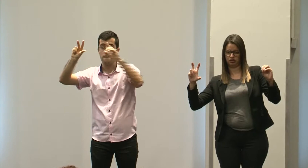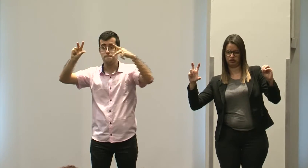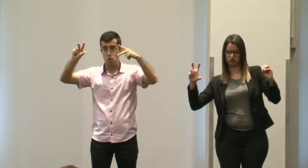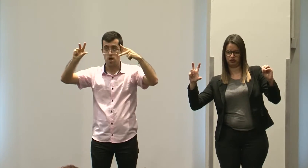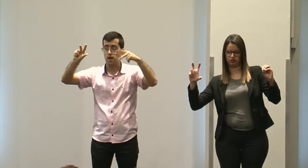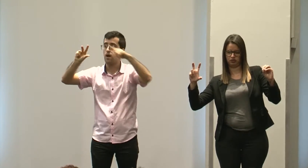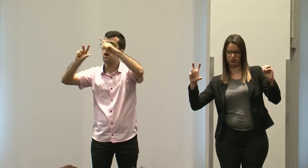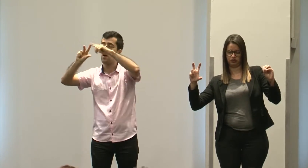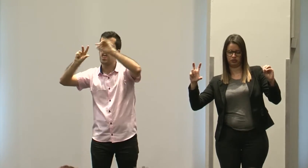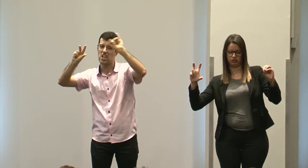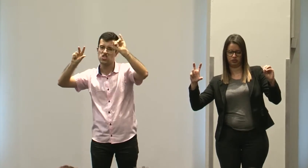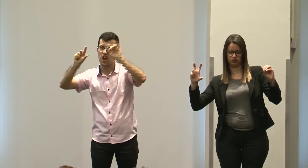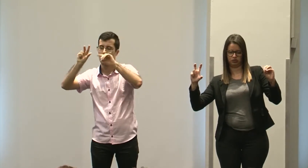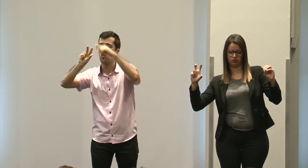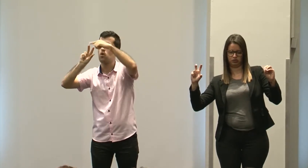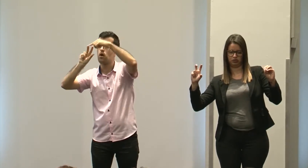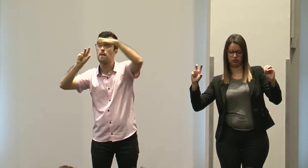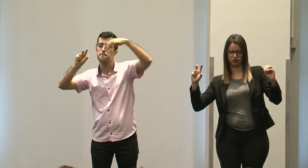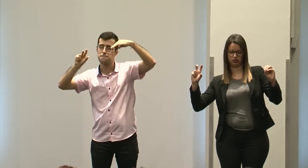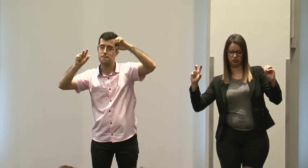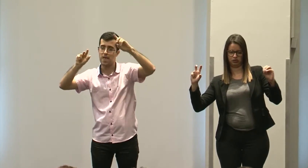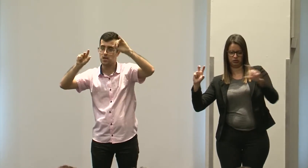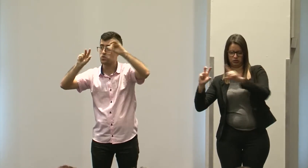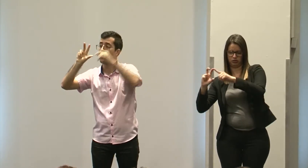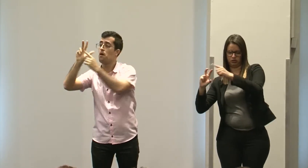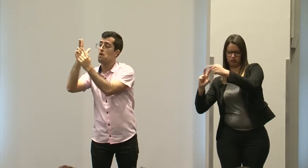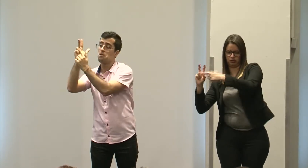E a letra O também.